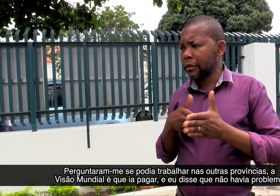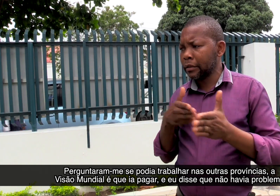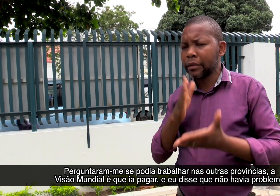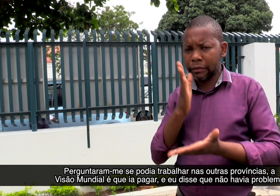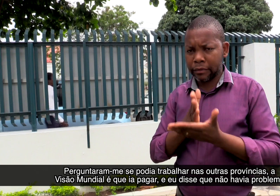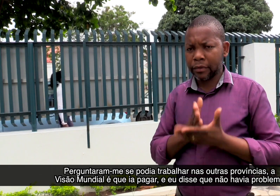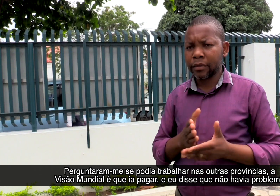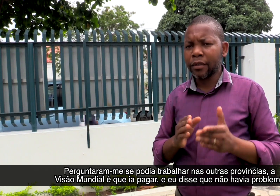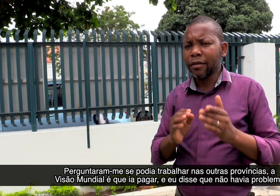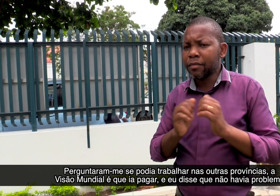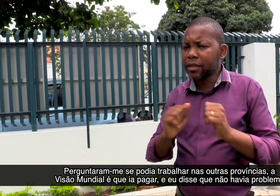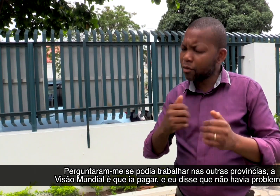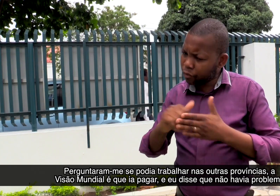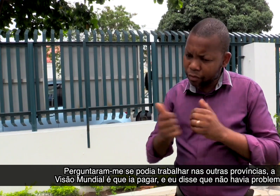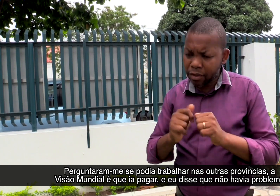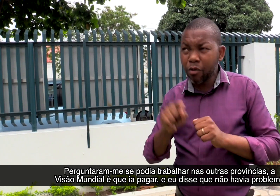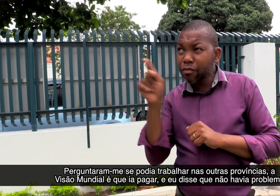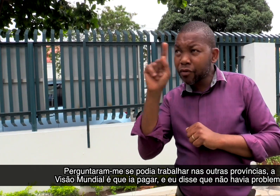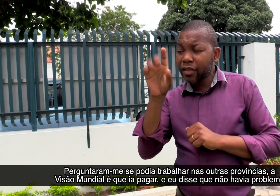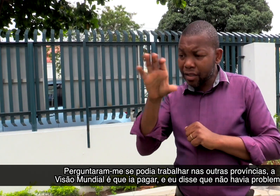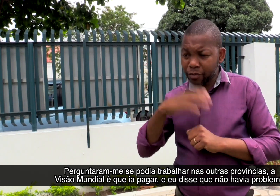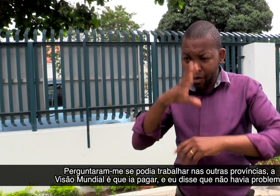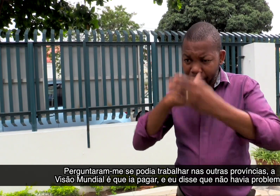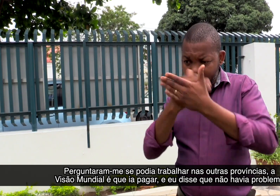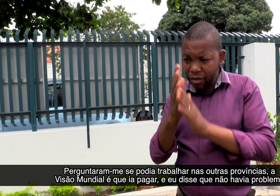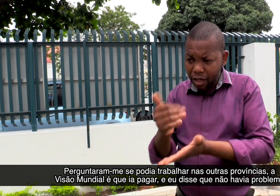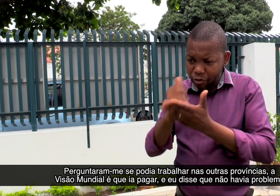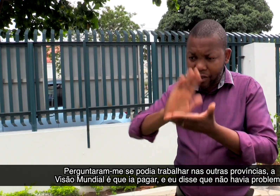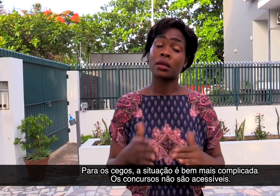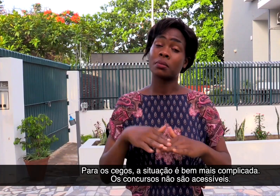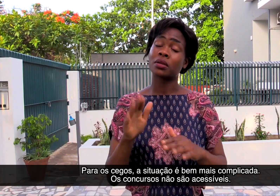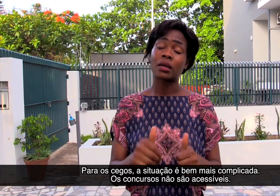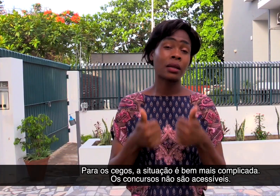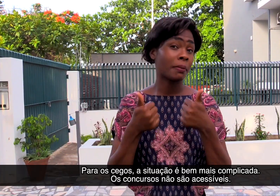ia pagar. E na verdade eu disse sem nenhum problema.